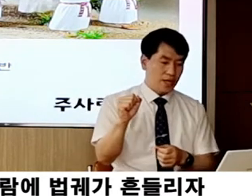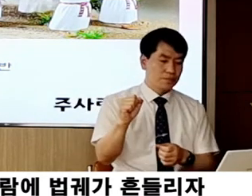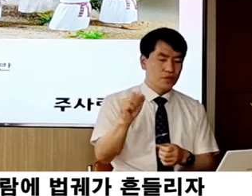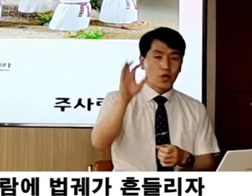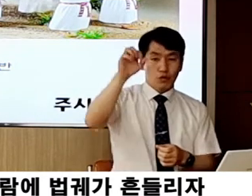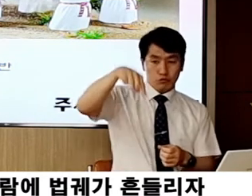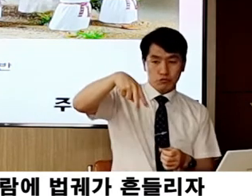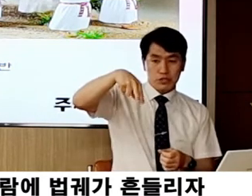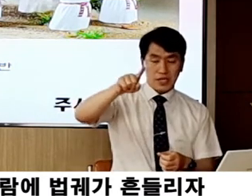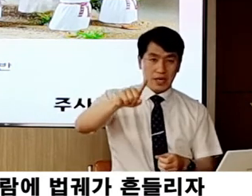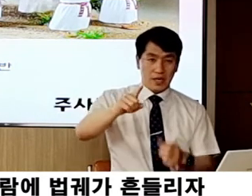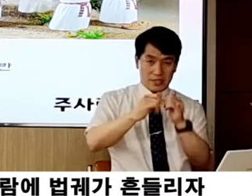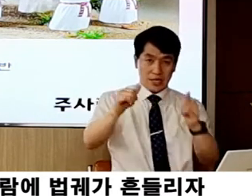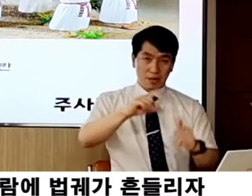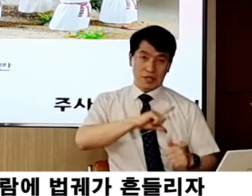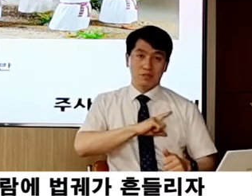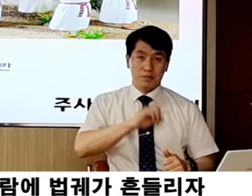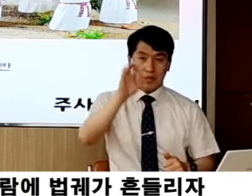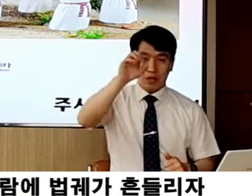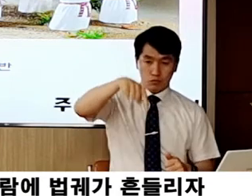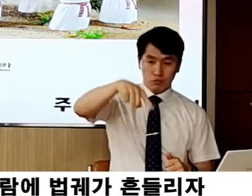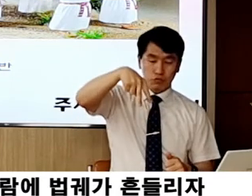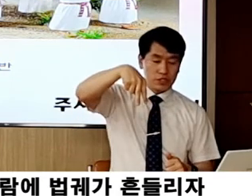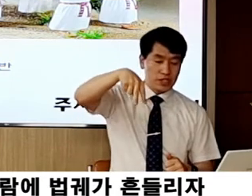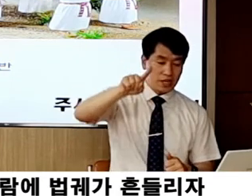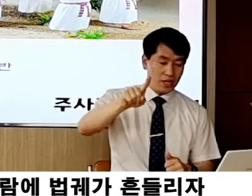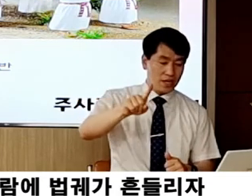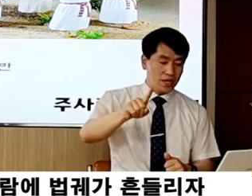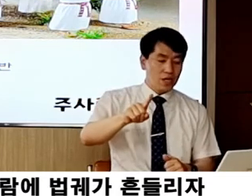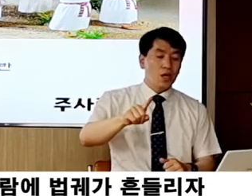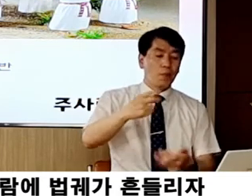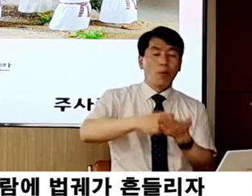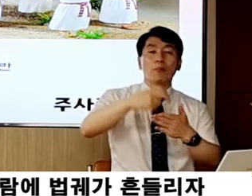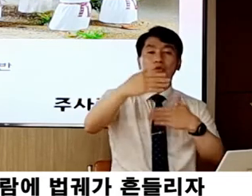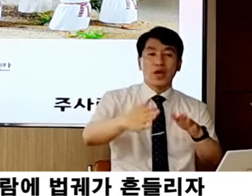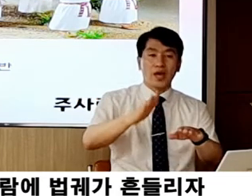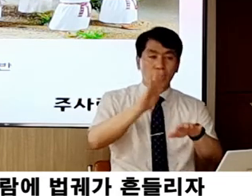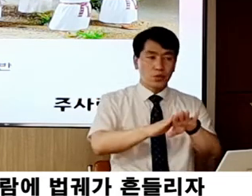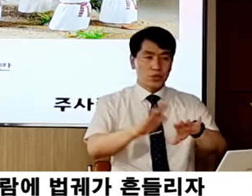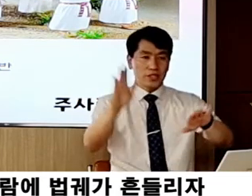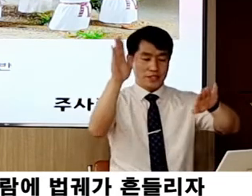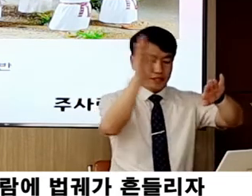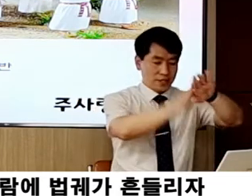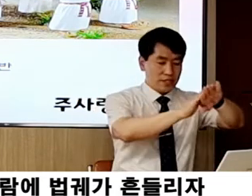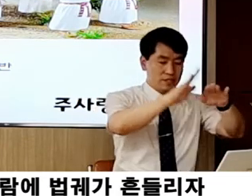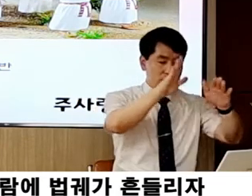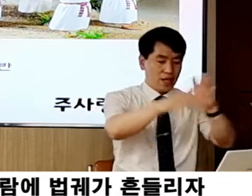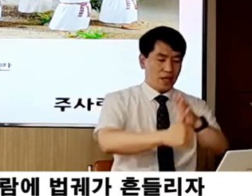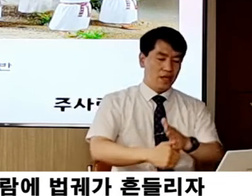흔들리자 우사, 사람 이름입니다. 우사가 법궤에 손을 댔을 때